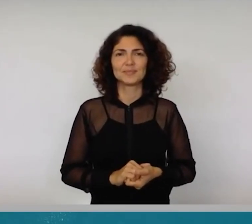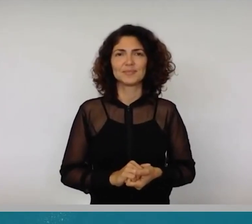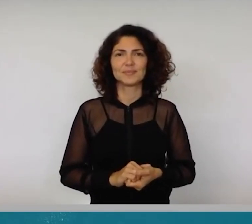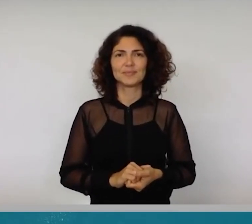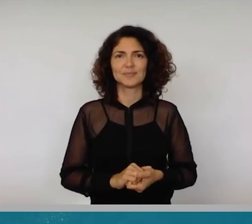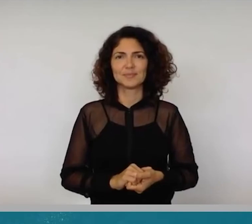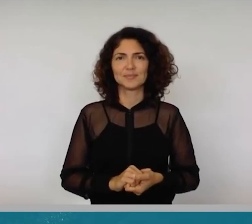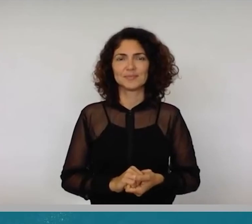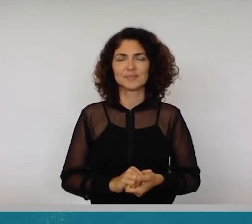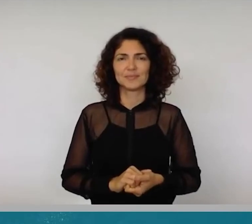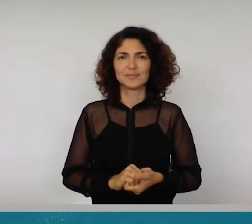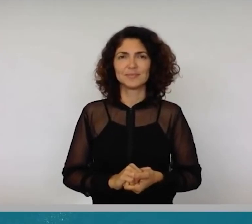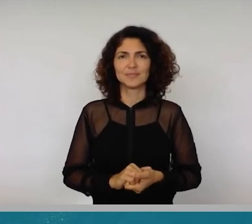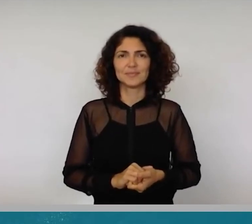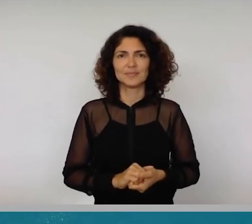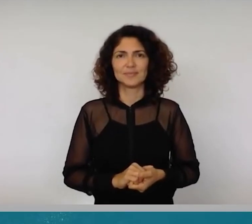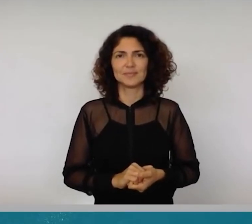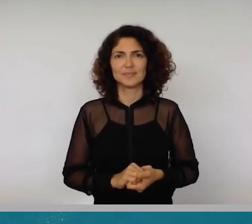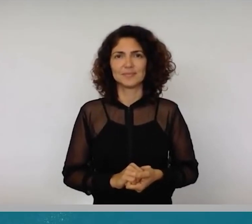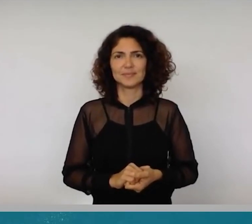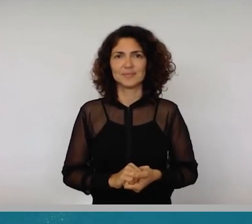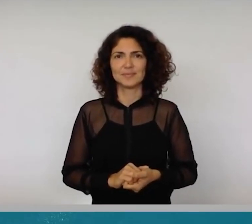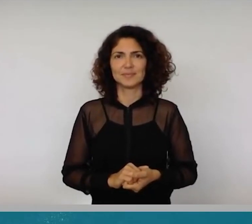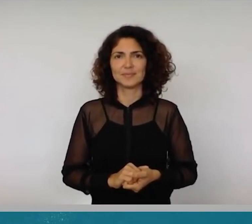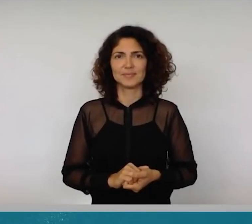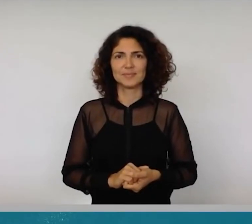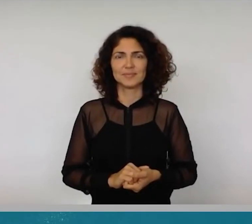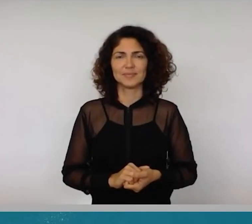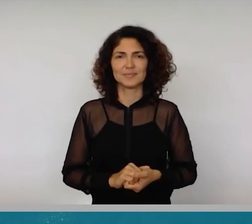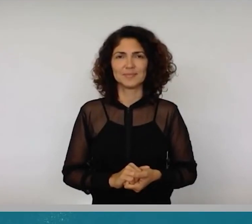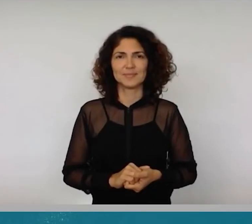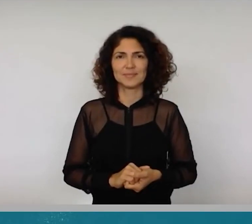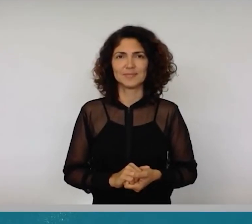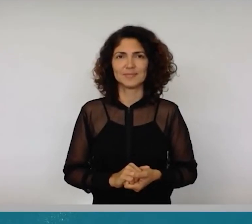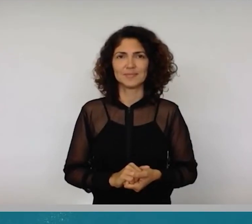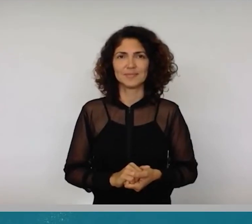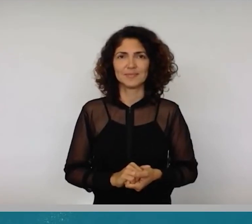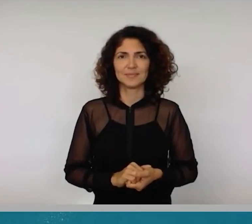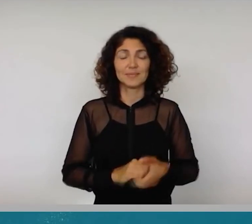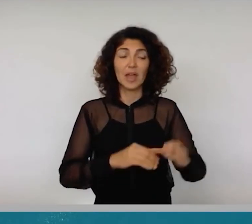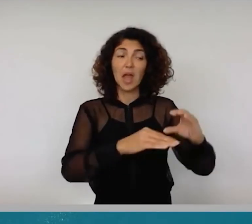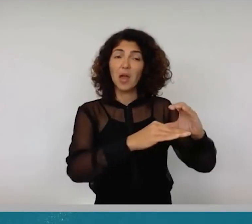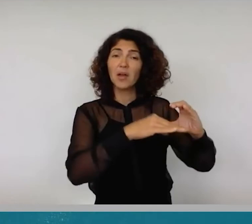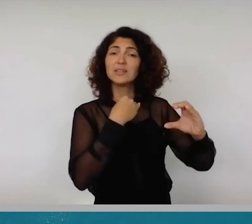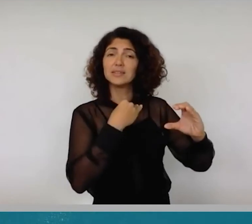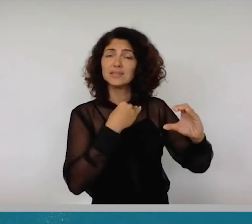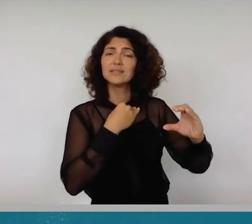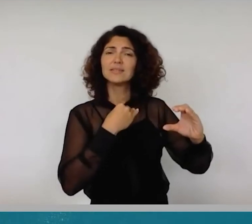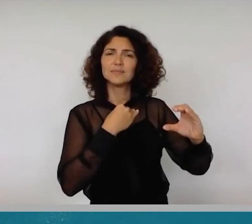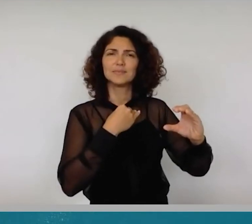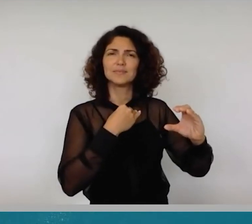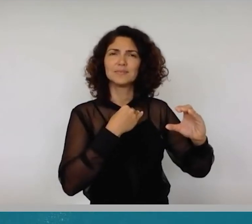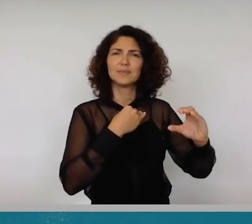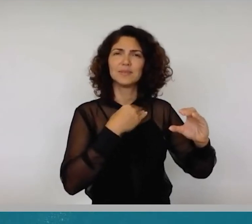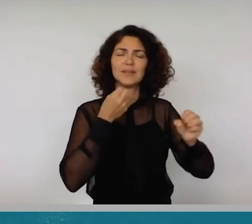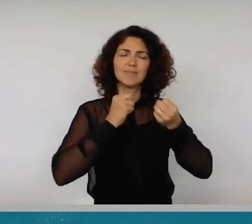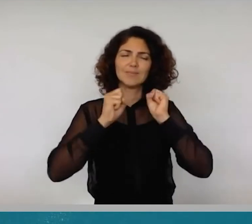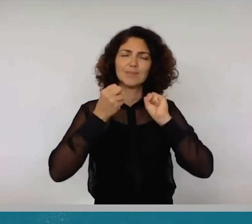foi um irmão que me mandou essa semana. E Salmo 16 eu só vou ler.